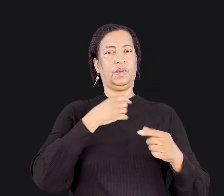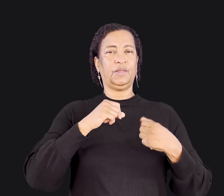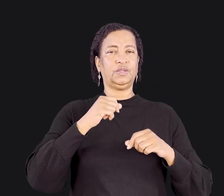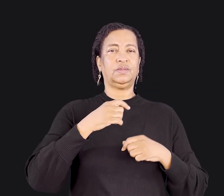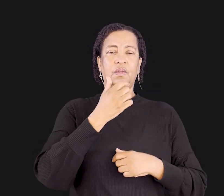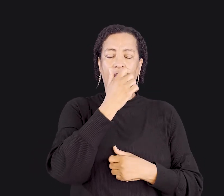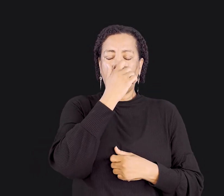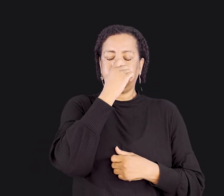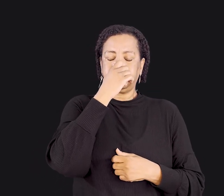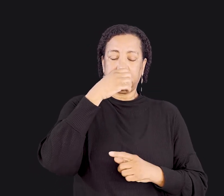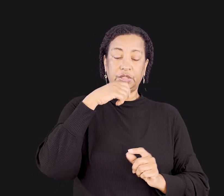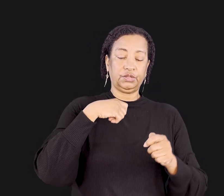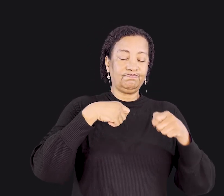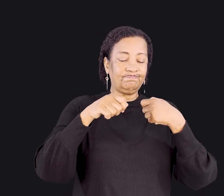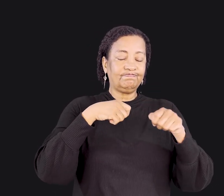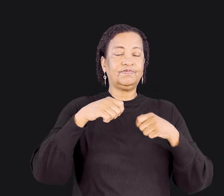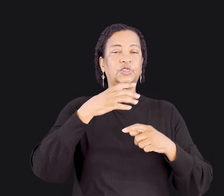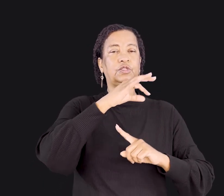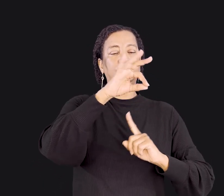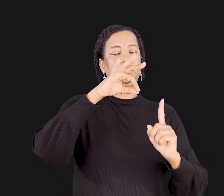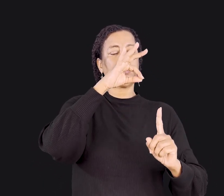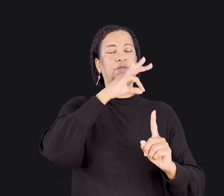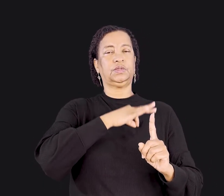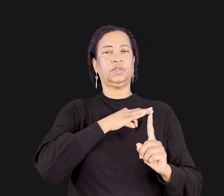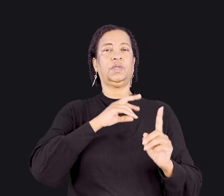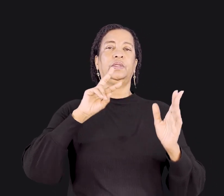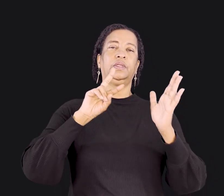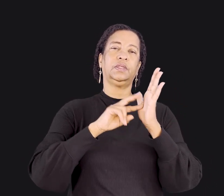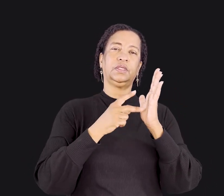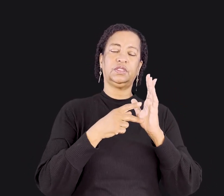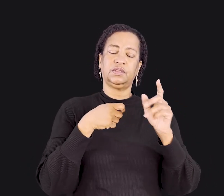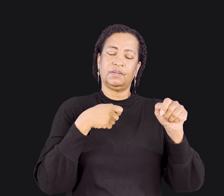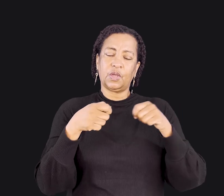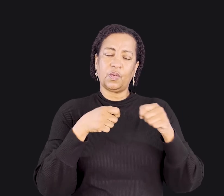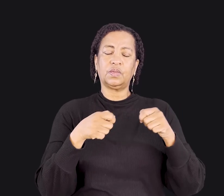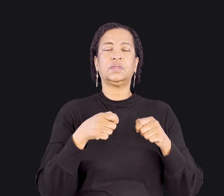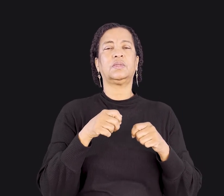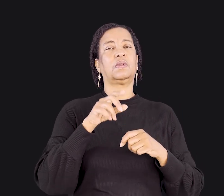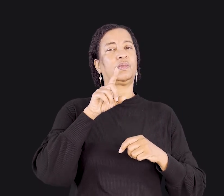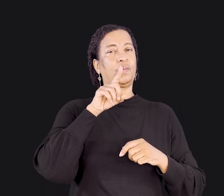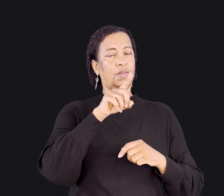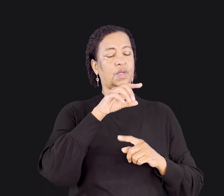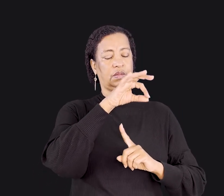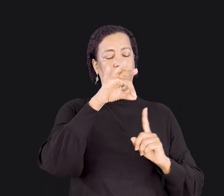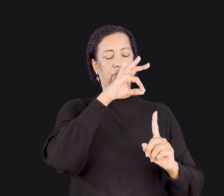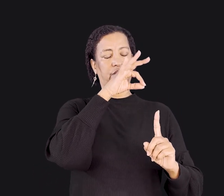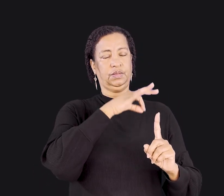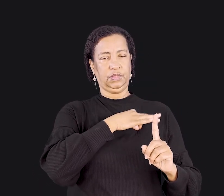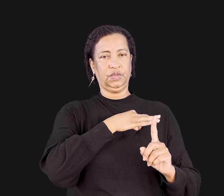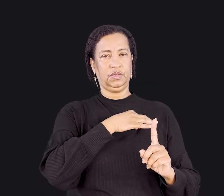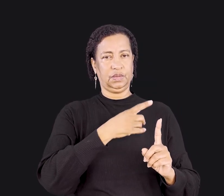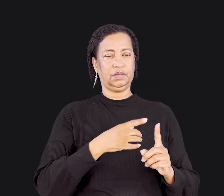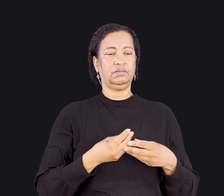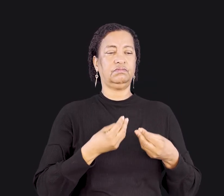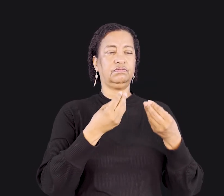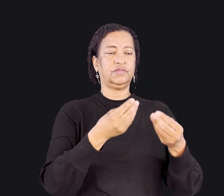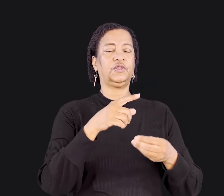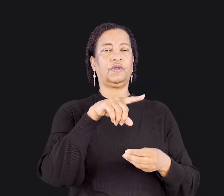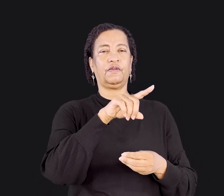controlados pelo Espírito Santo. Ser cheio do Espírito Santo significa ser controlado por Ele. O Espírito Santo dará a você a